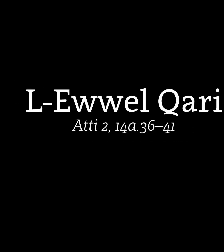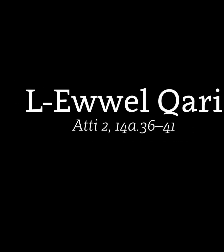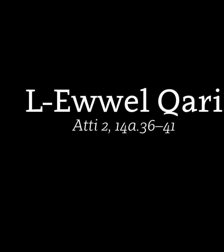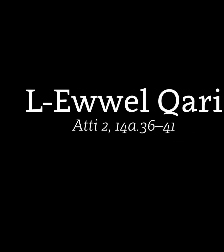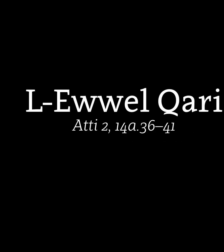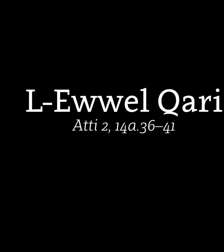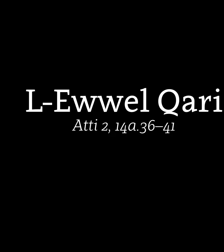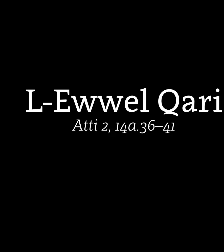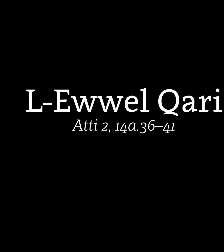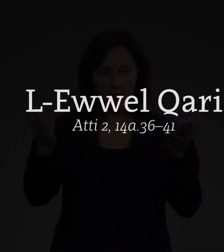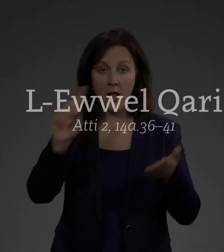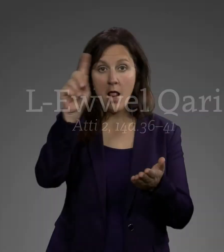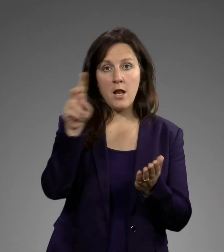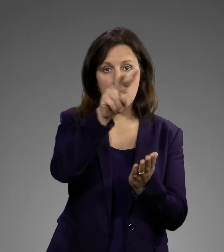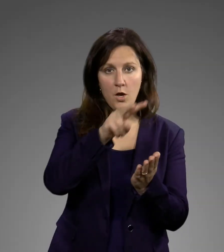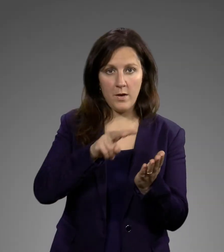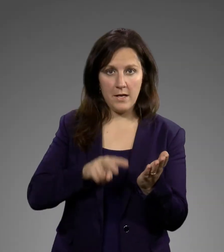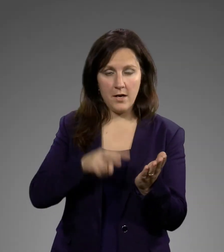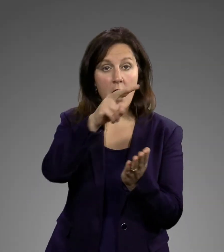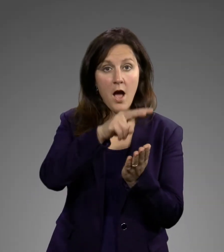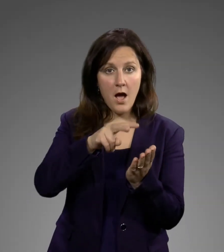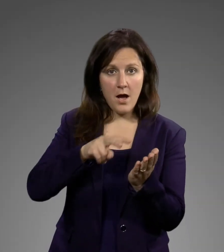L-ewwel qari. Qari mill-ktieb tal-Atti tal-Apostli.